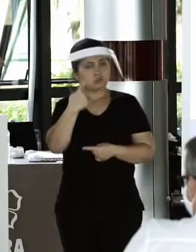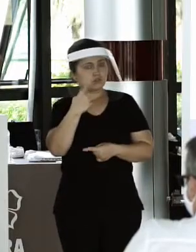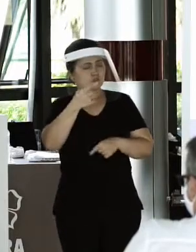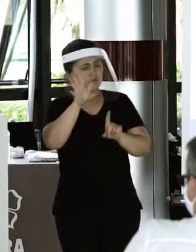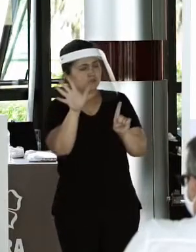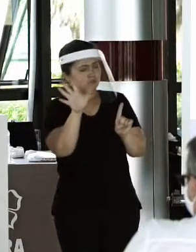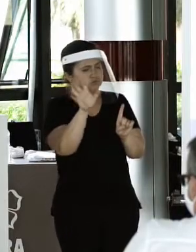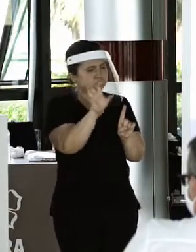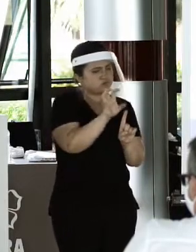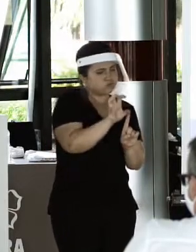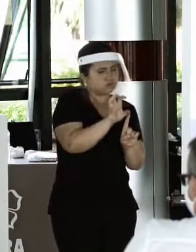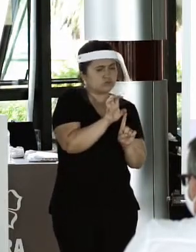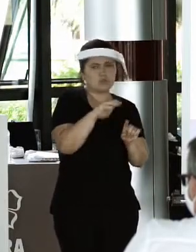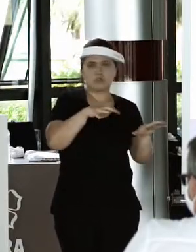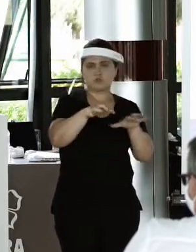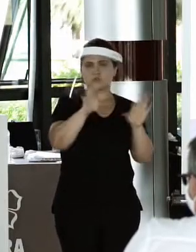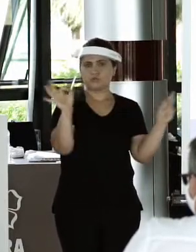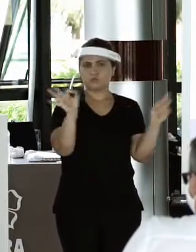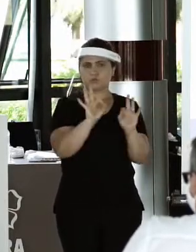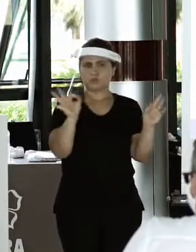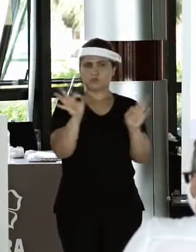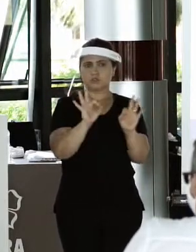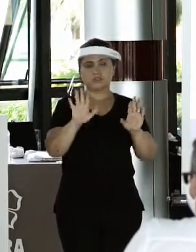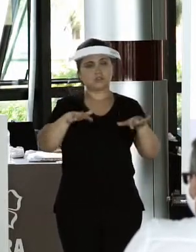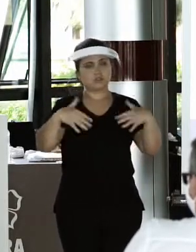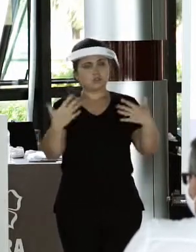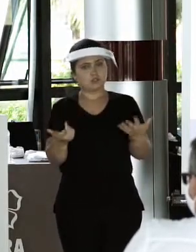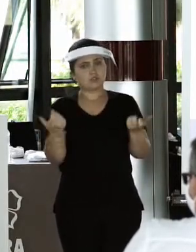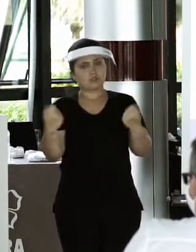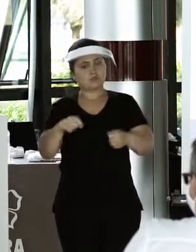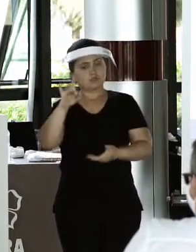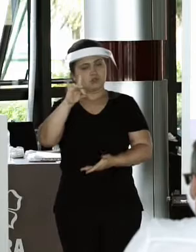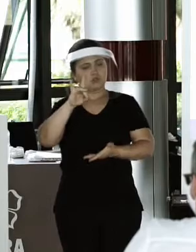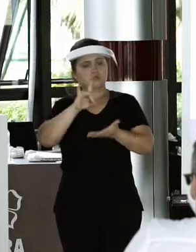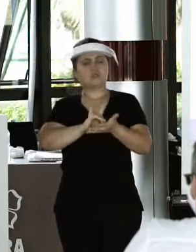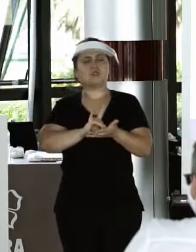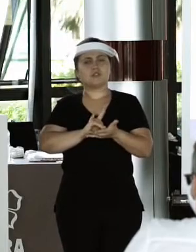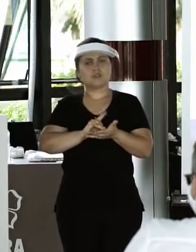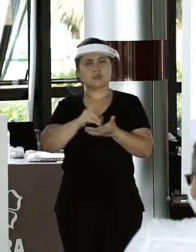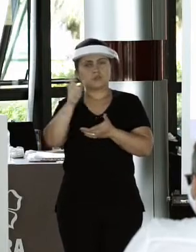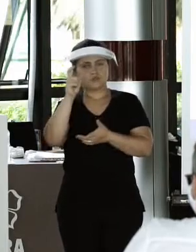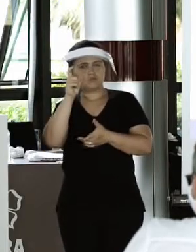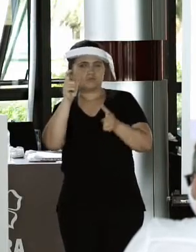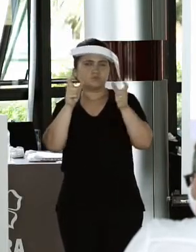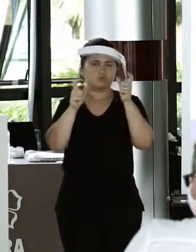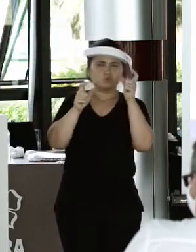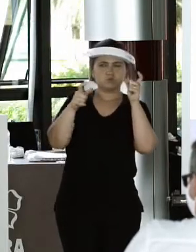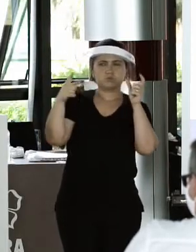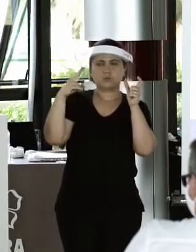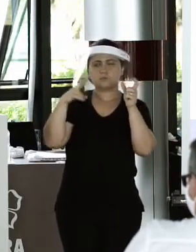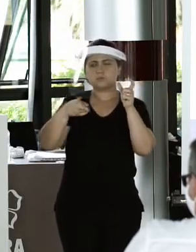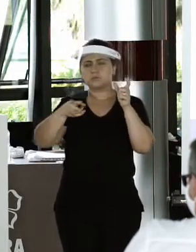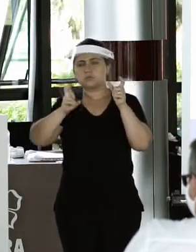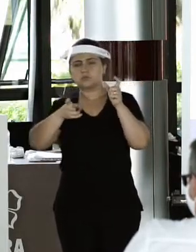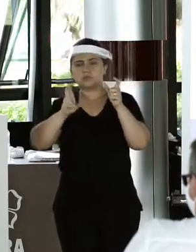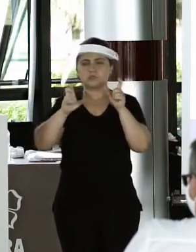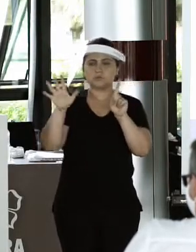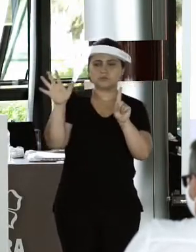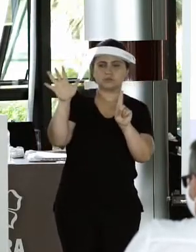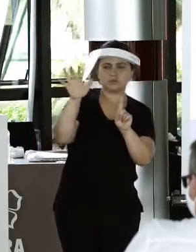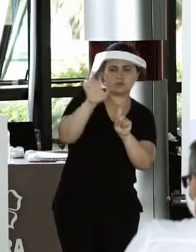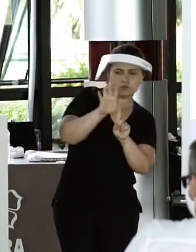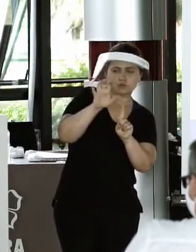as sombras, elas não se movimentam. Então eu tenho que realmente ficar de olho para ver se eu tenho algum tipo de